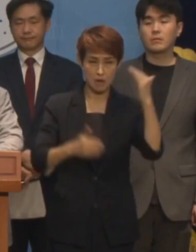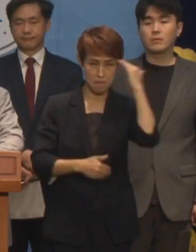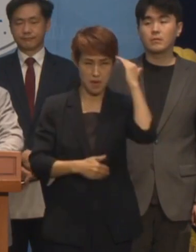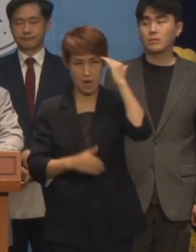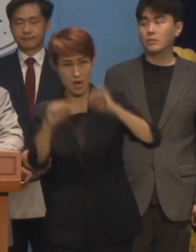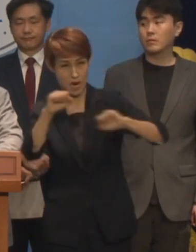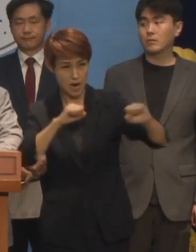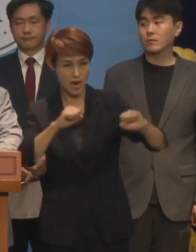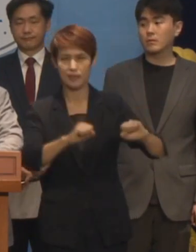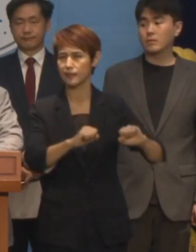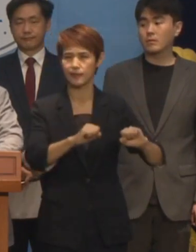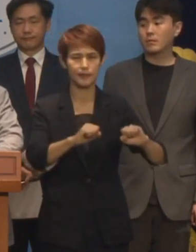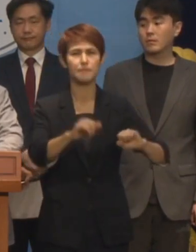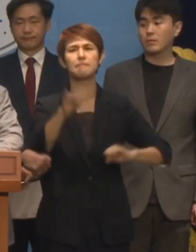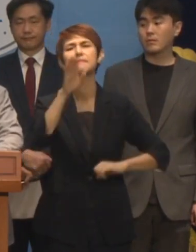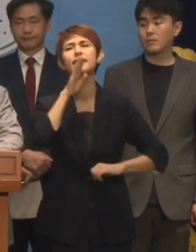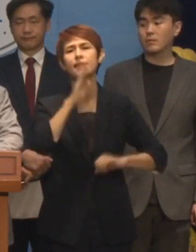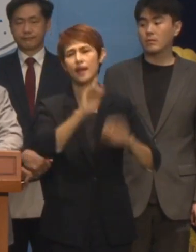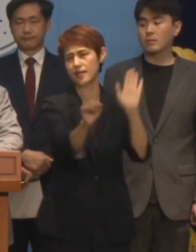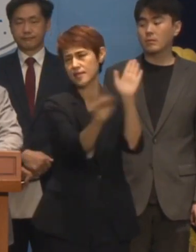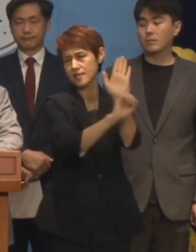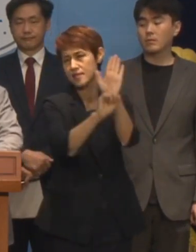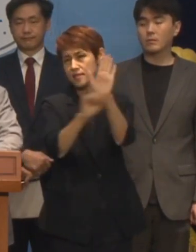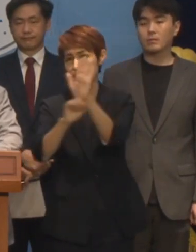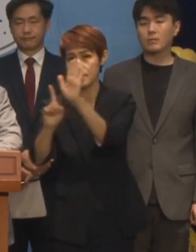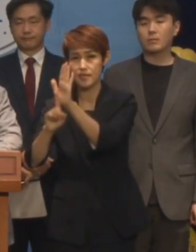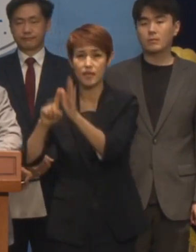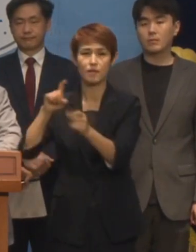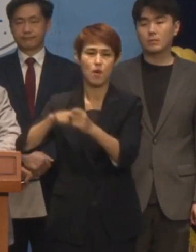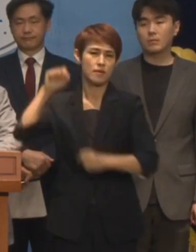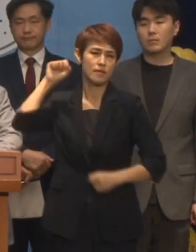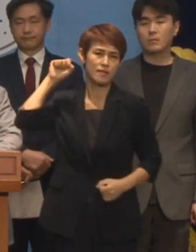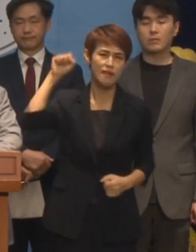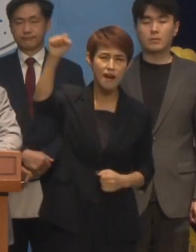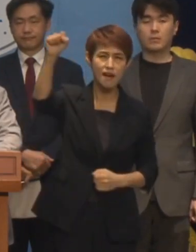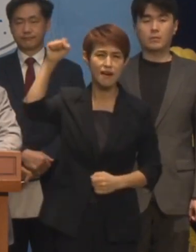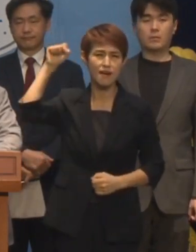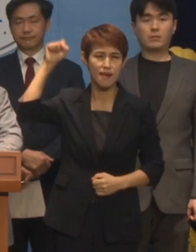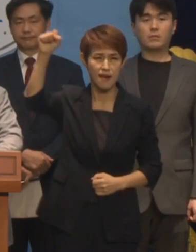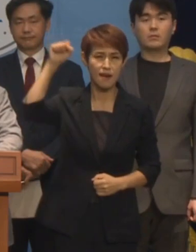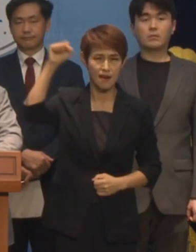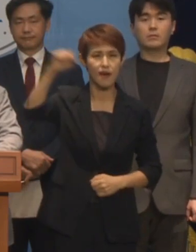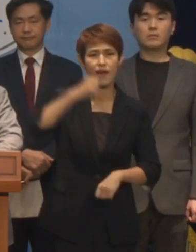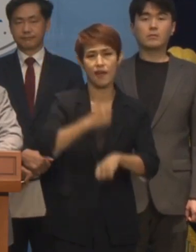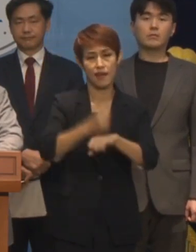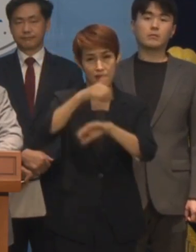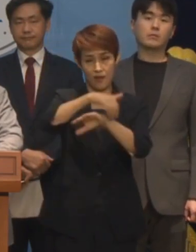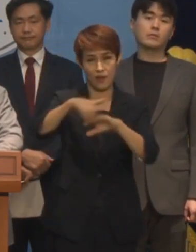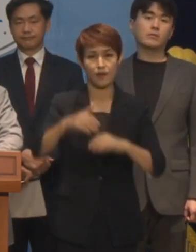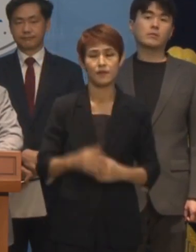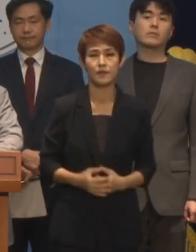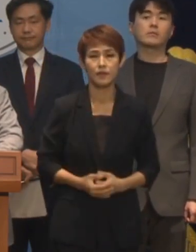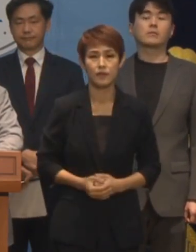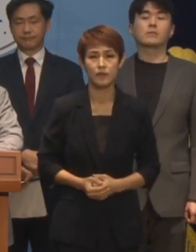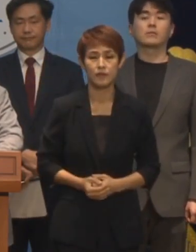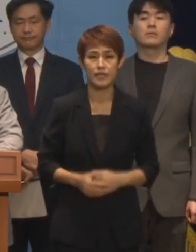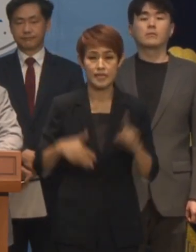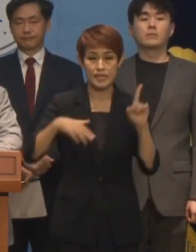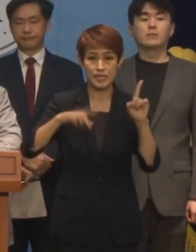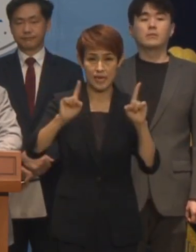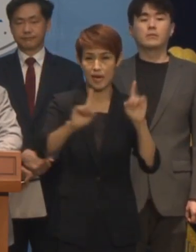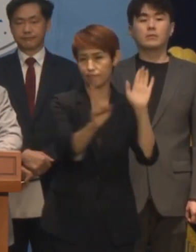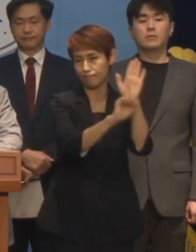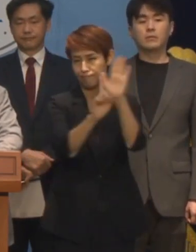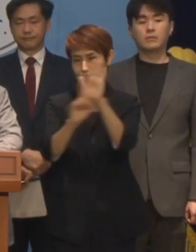알리는 거리 시위들을 삶의 현장에서 곳곳에서 조직하겠습니다. 우리는 1차 캠페인